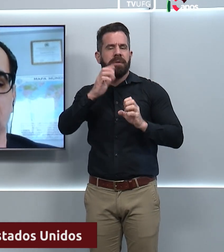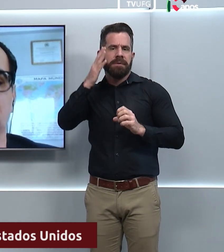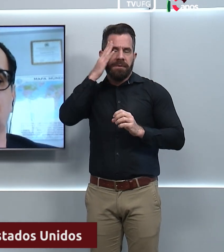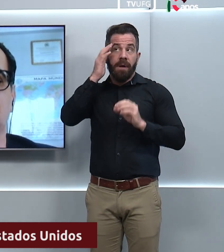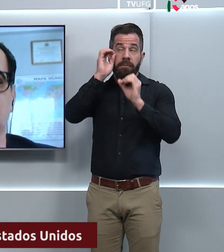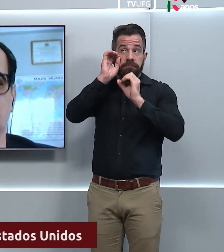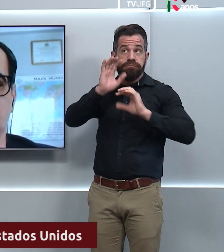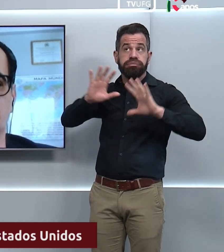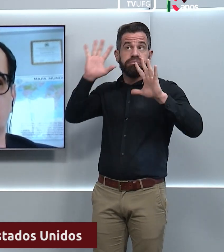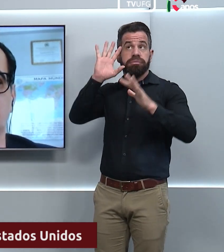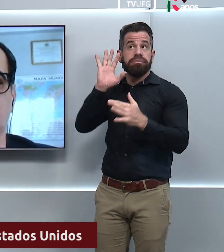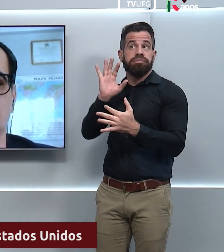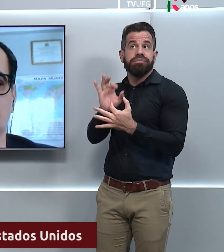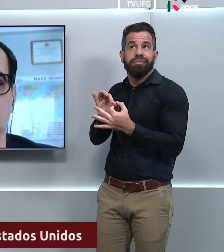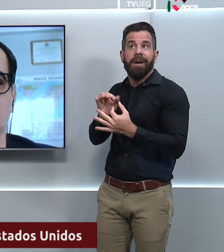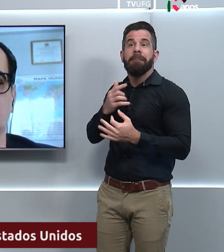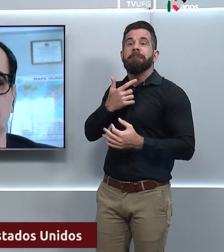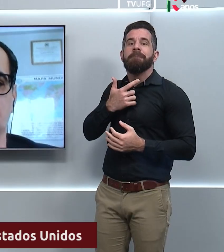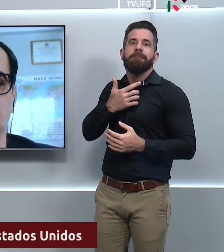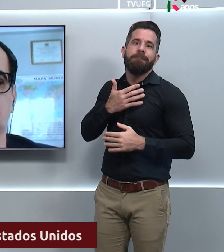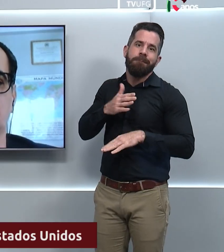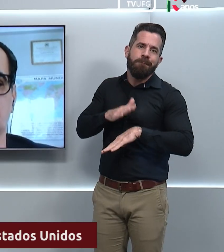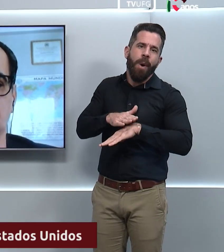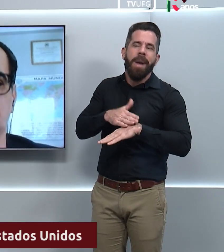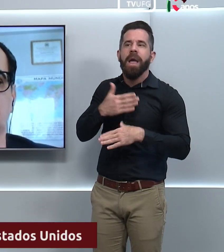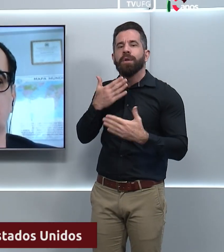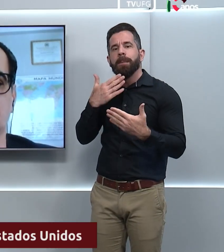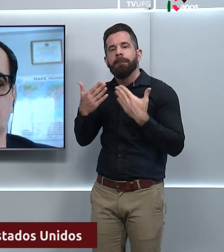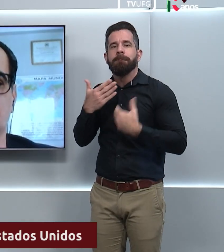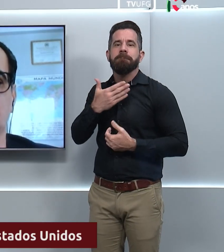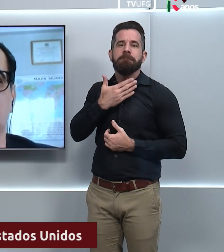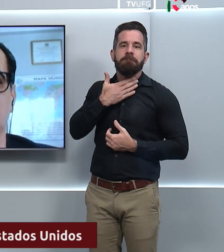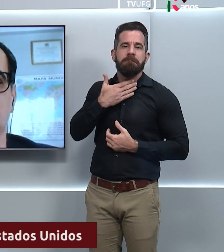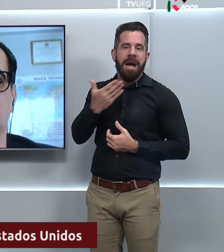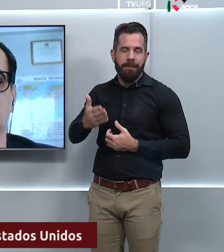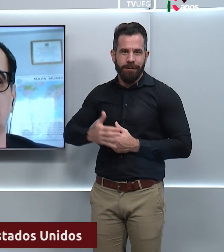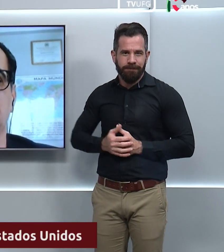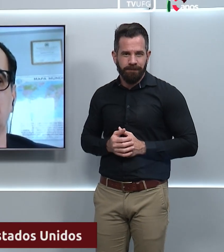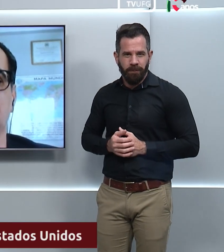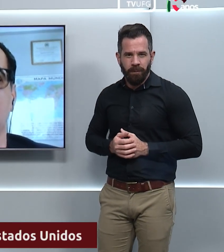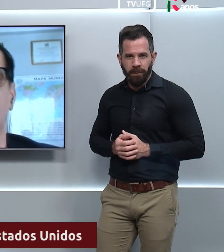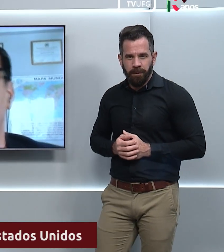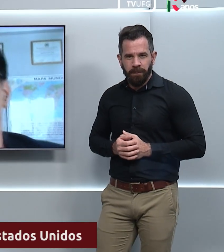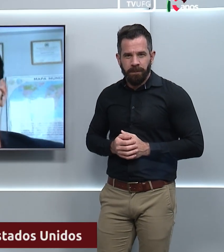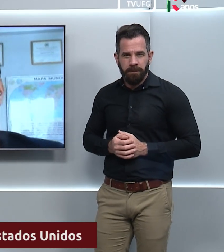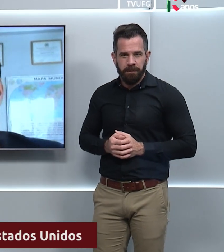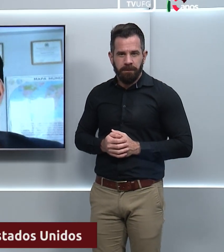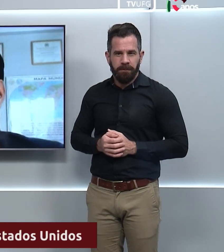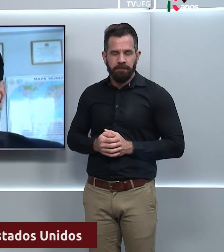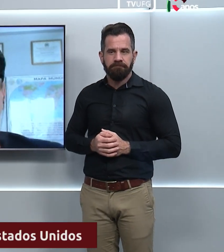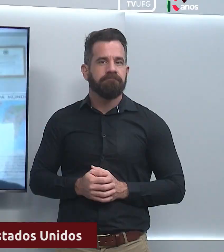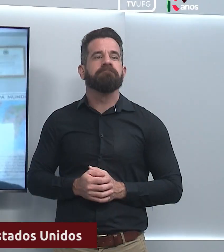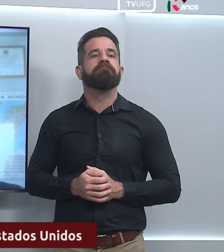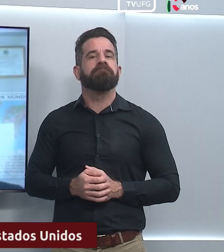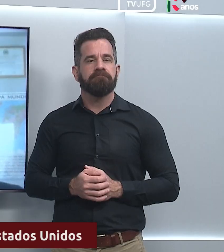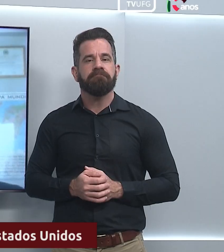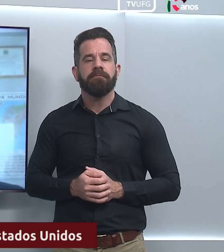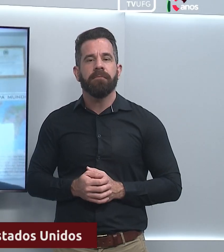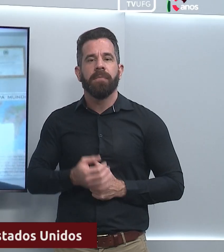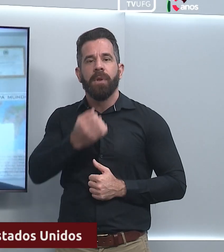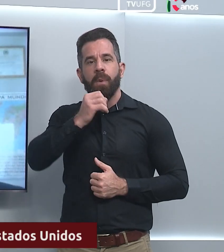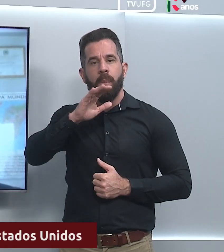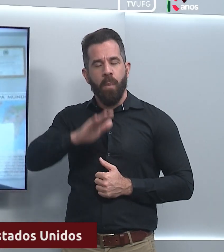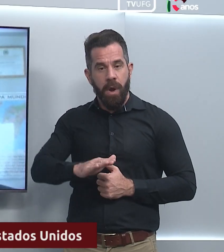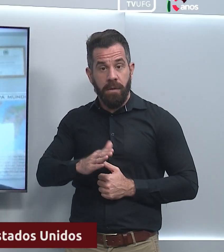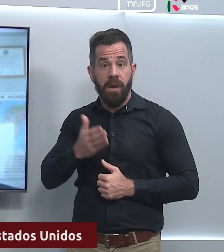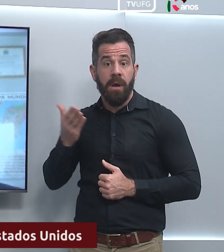visão possa te imaginar enquanto a gente conversa sobre esse problema. Boa tarde, eu sou